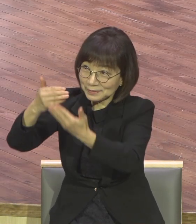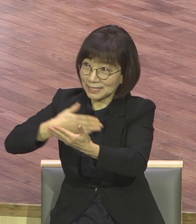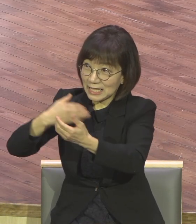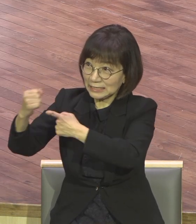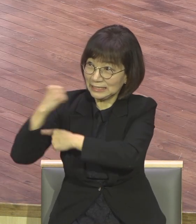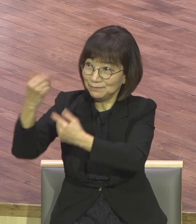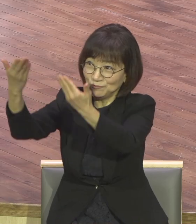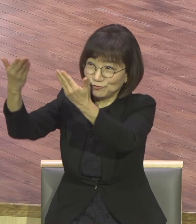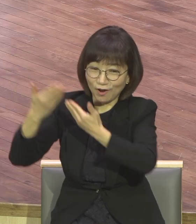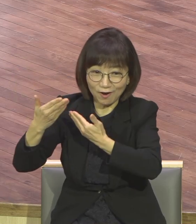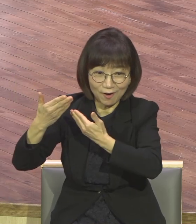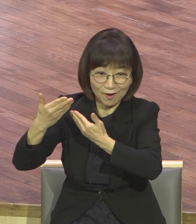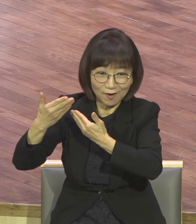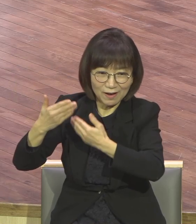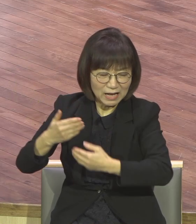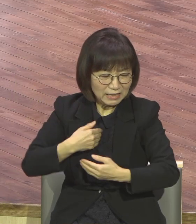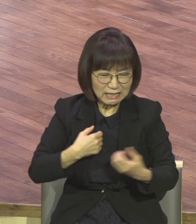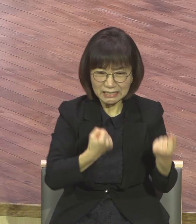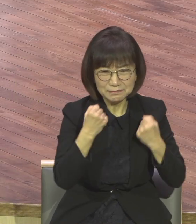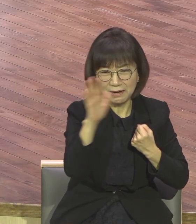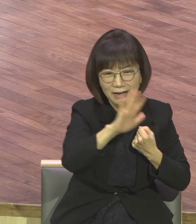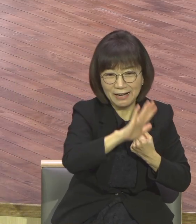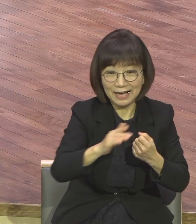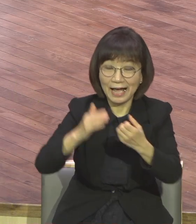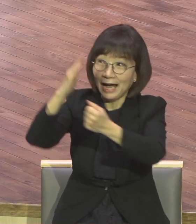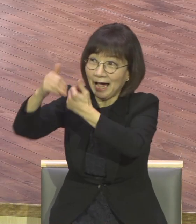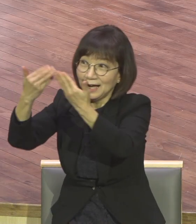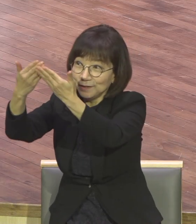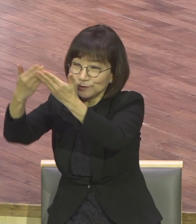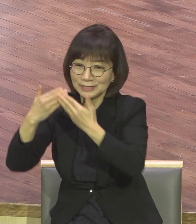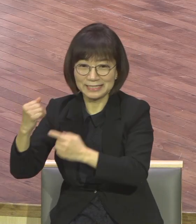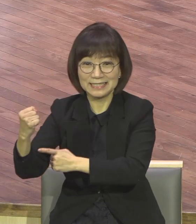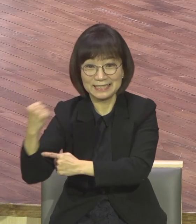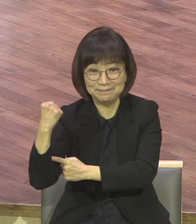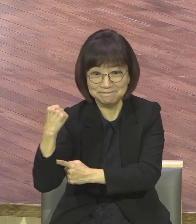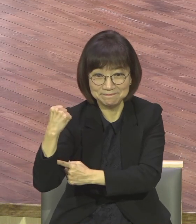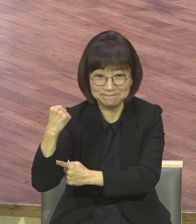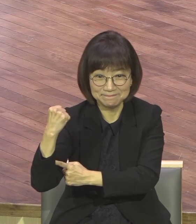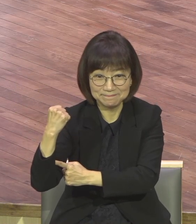파워, 위에서 나리는 힘,